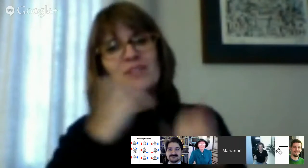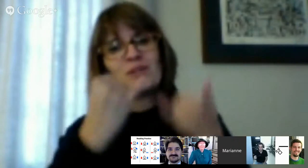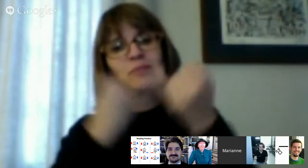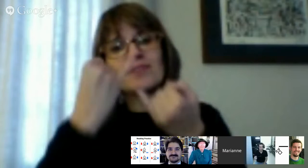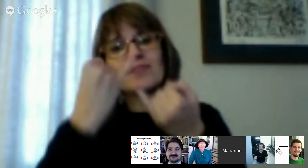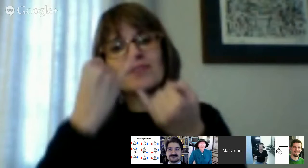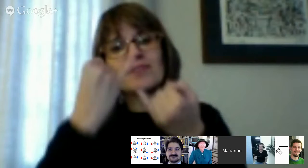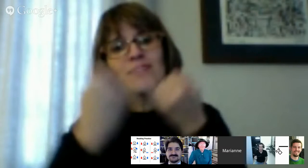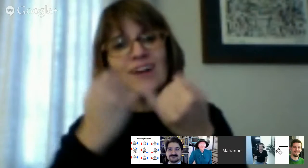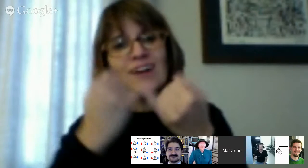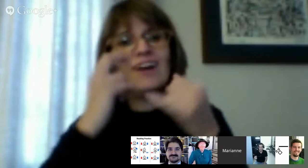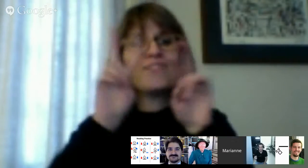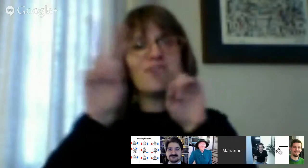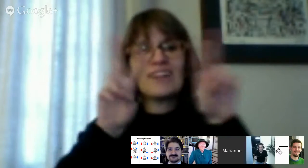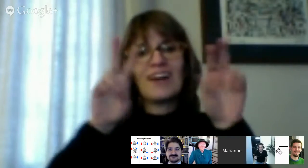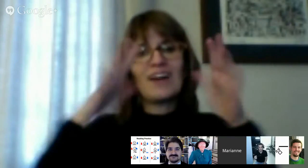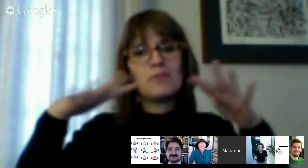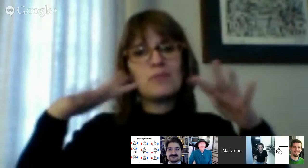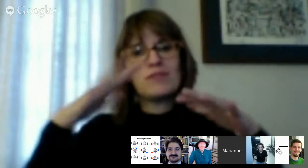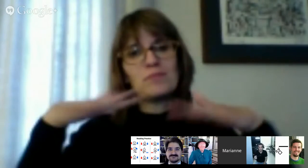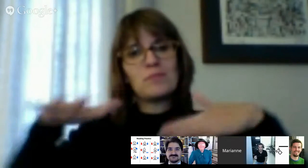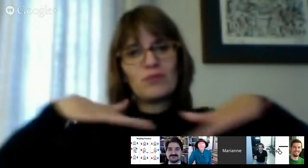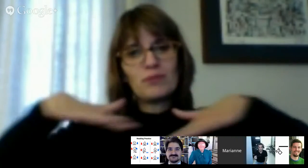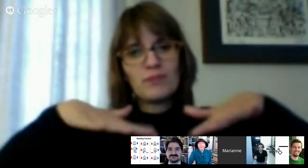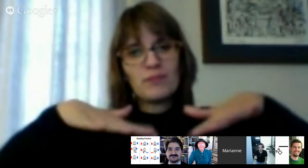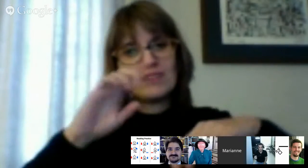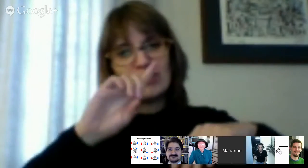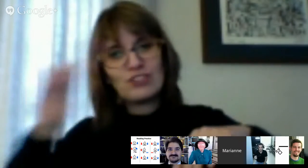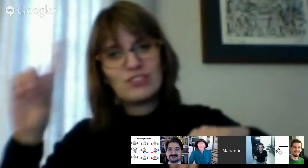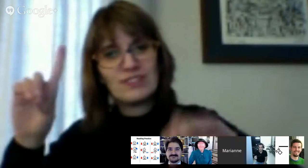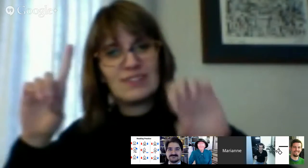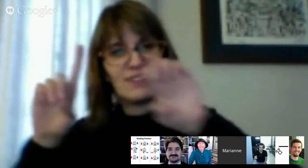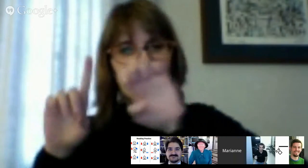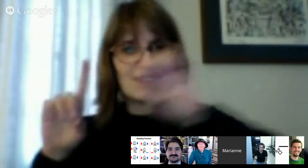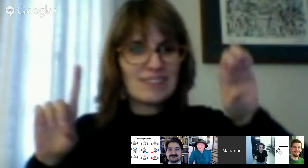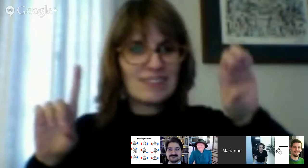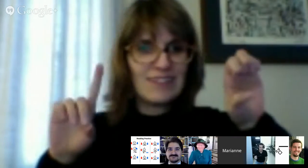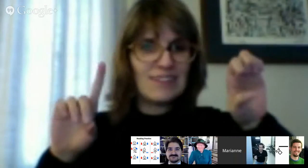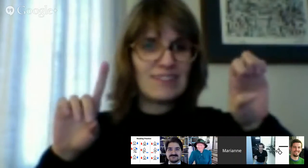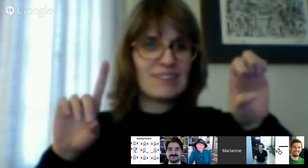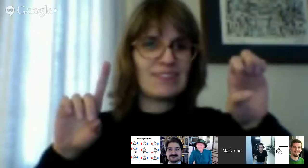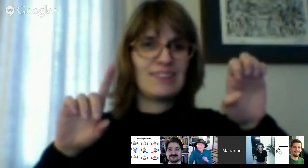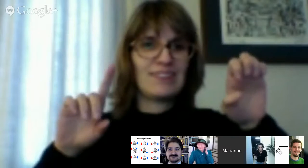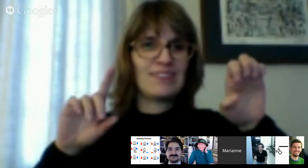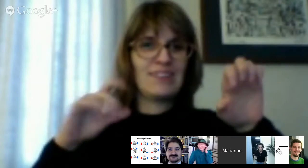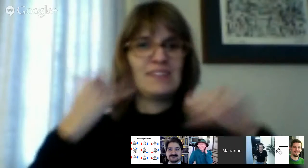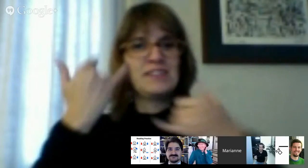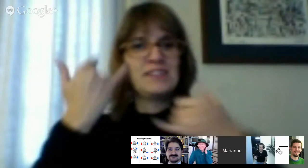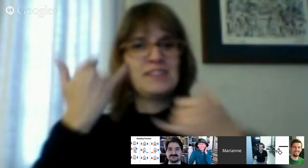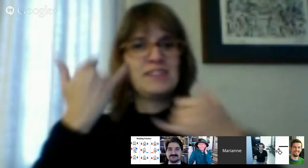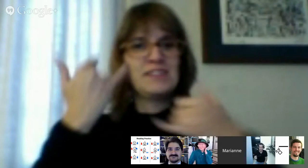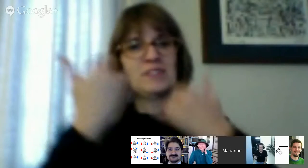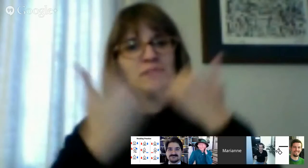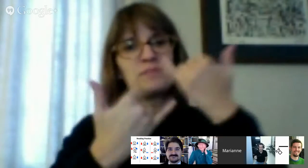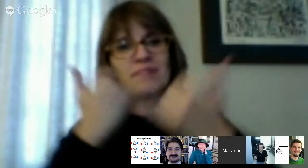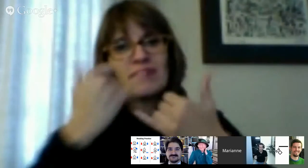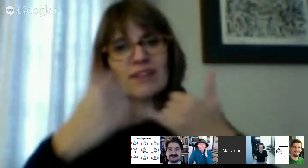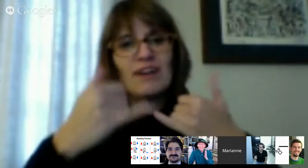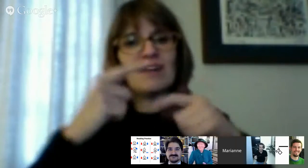Onde crianças gostaram muito dessa apresentação e dessa atividade. Onde nós